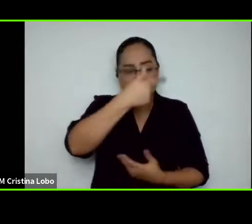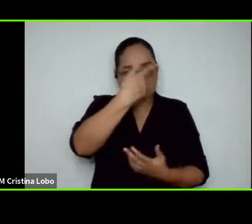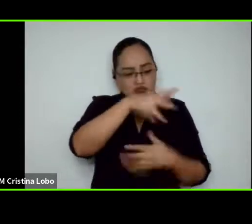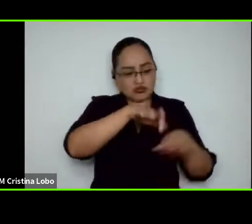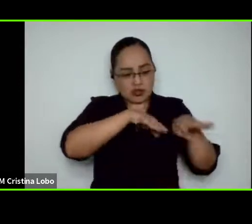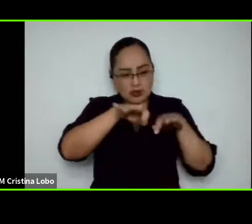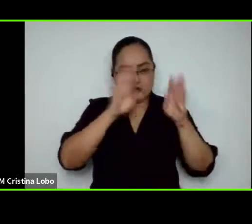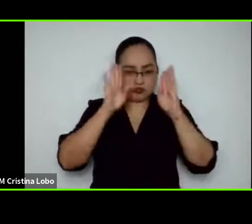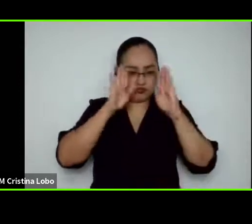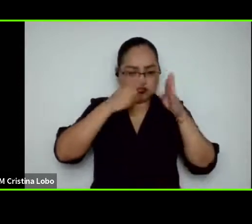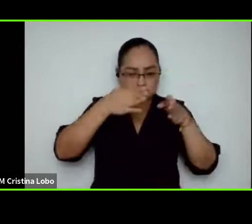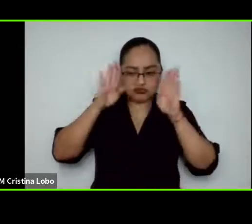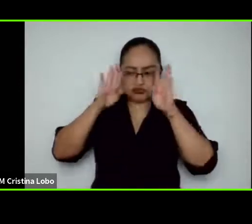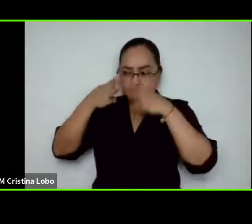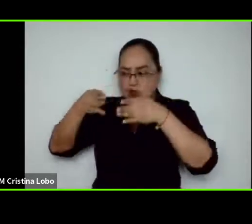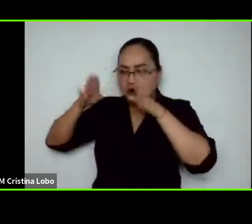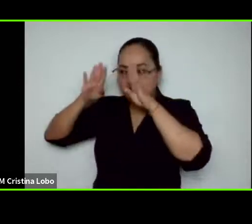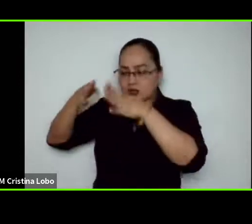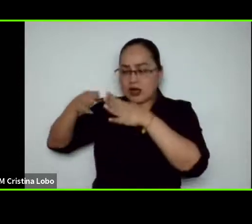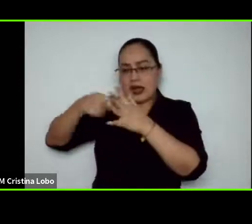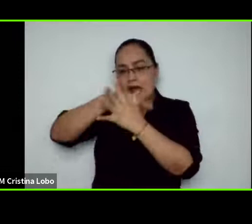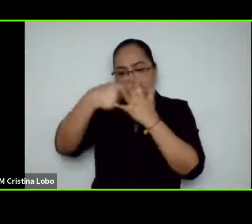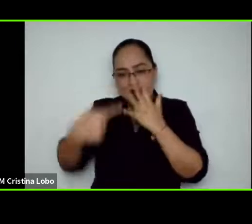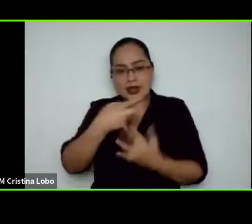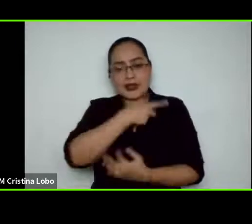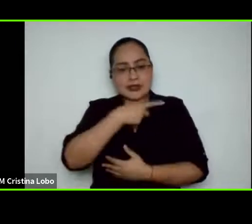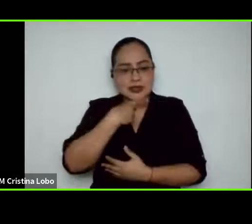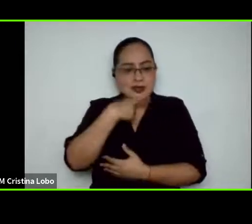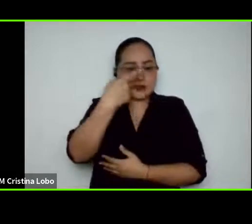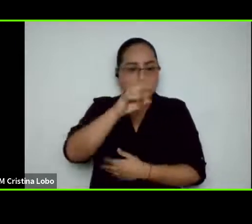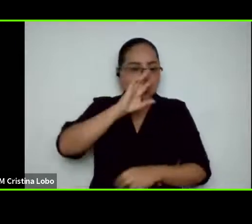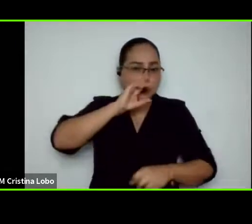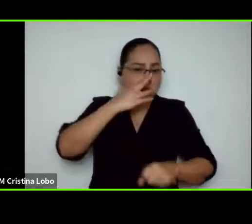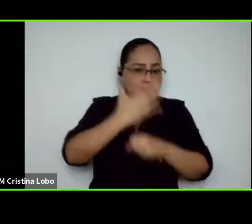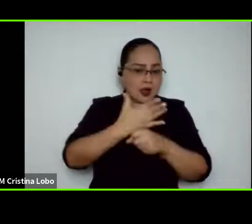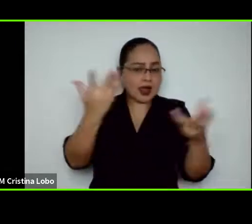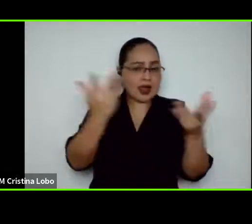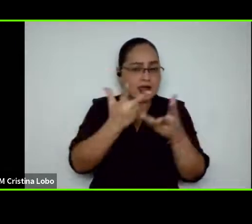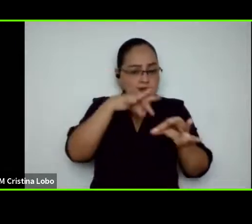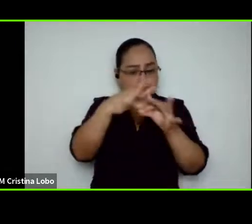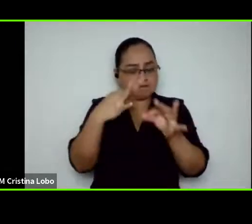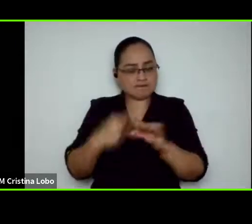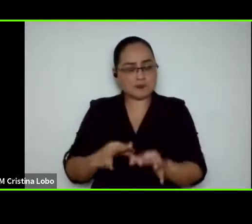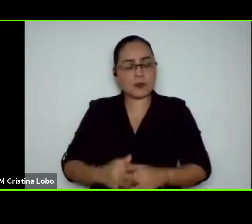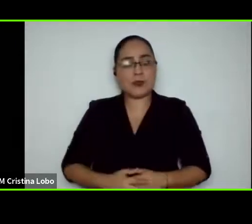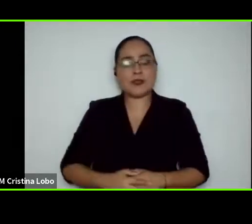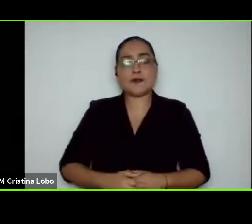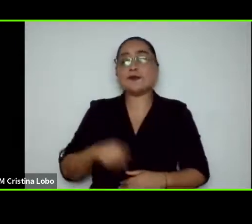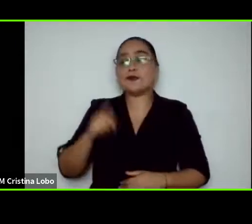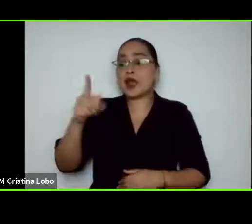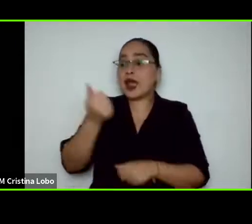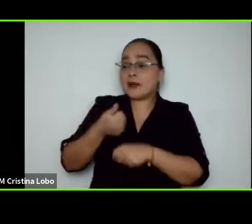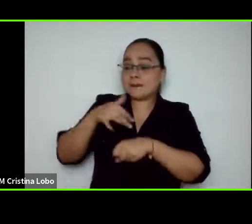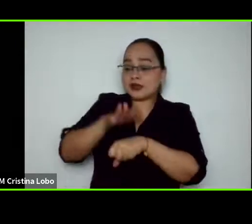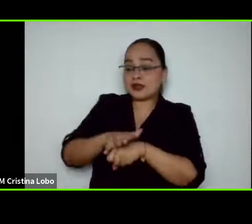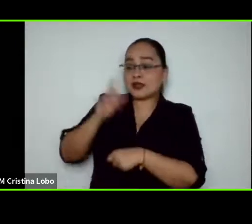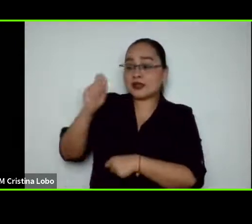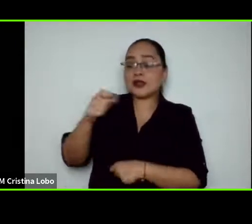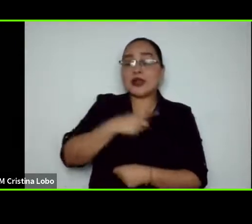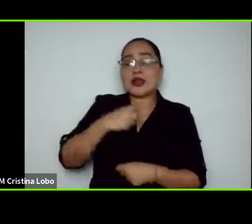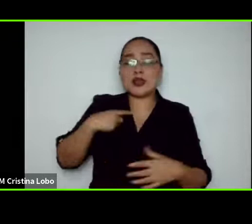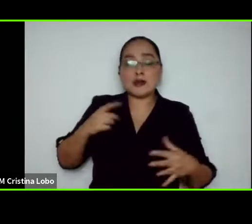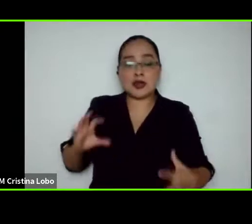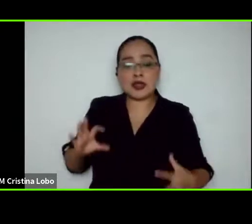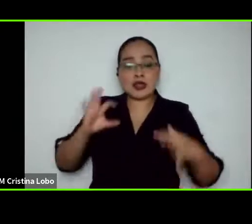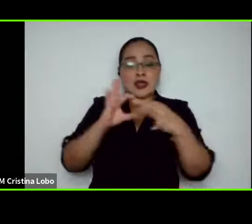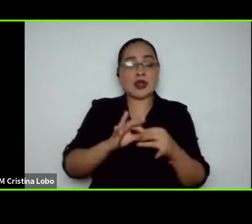facultades tiene que cumplir con estas obligaciones. Es decir, la autoridad administrativa, por ejemplo, tiene la obligación de proteger en la aplicación,